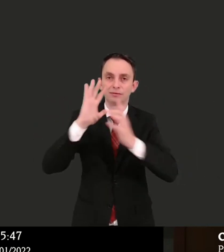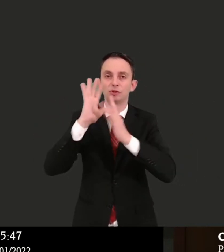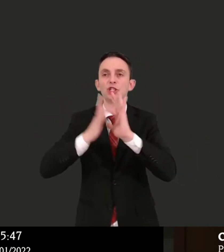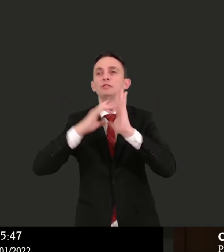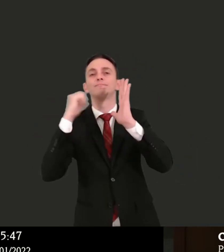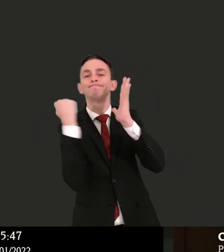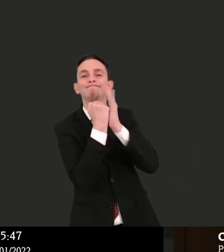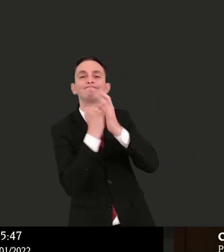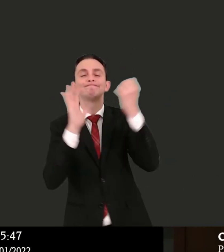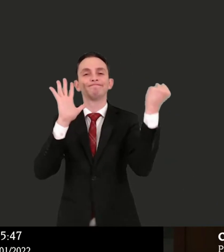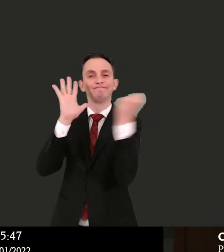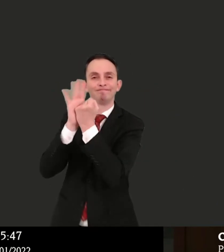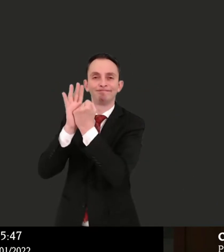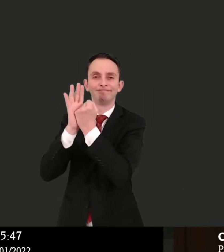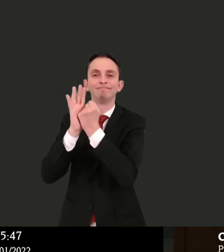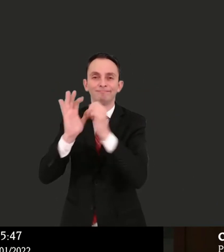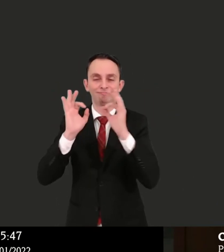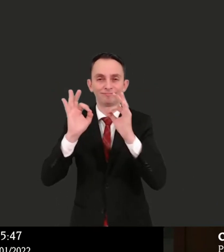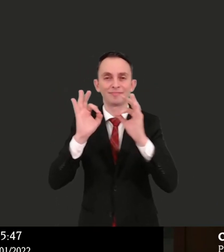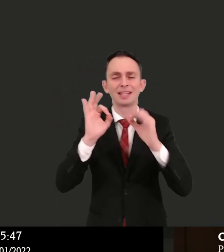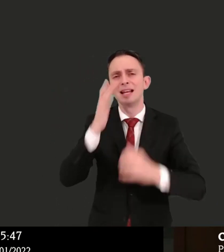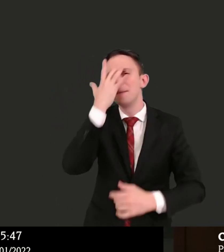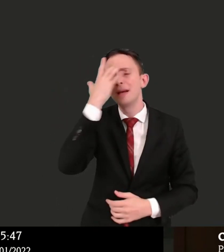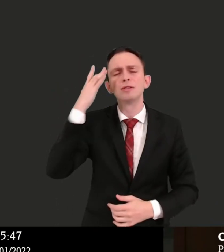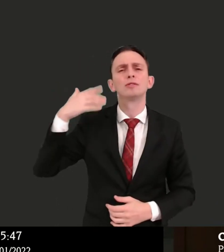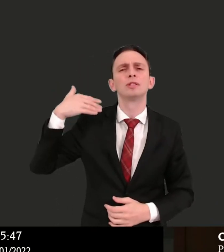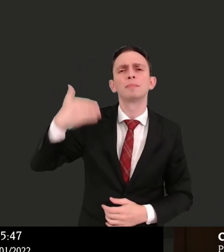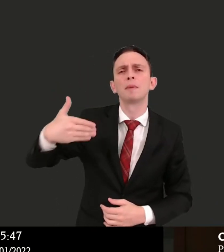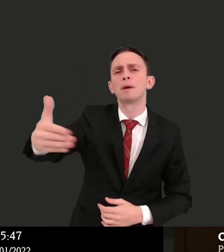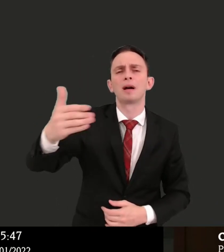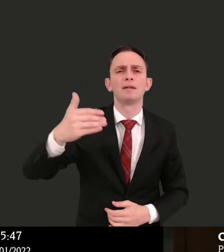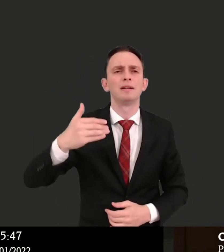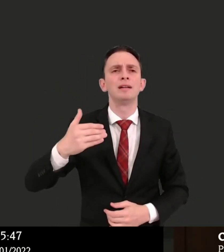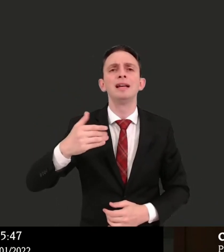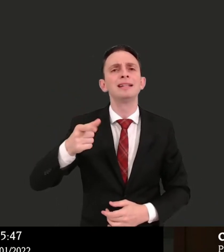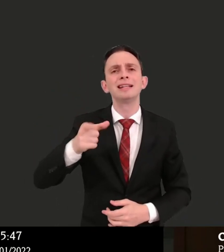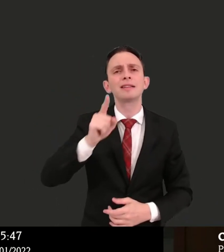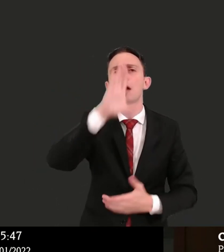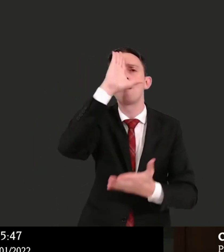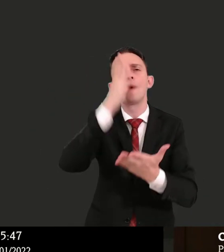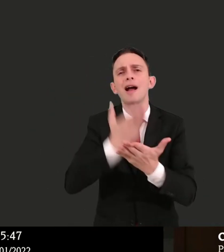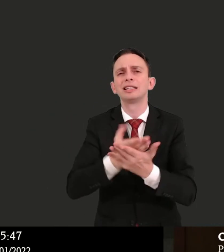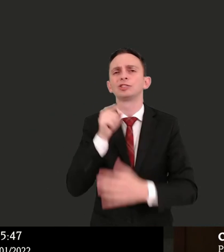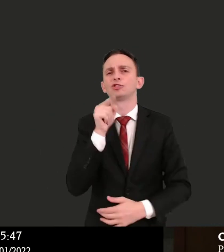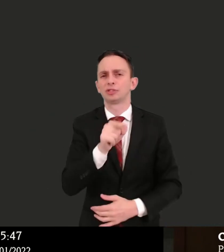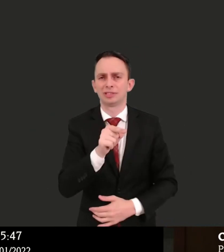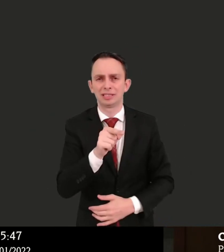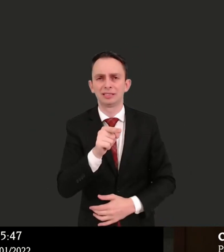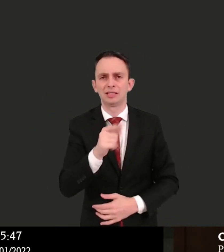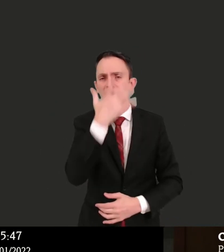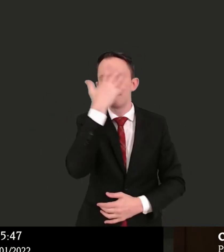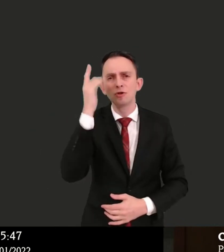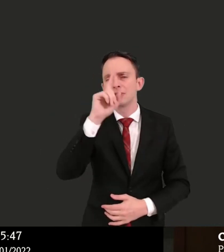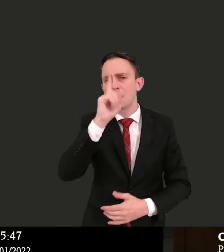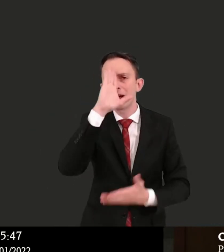que não existe mais. Lamentavelmente, tem muitos cristãos que não acreditam mais nisso. A